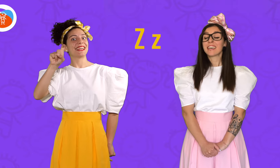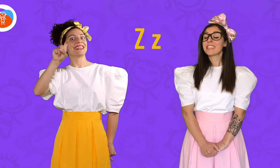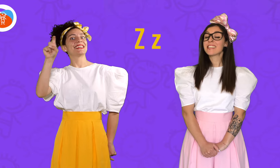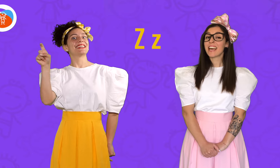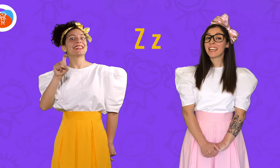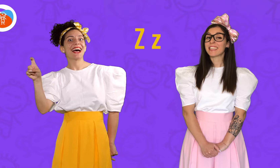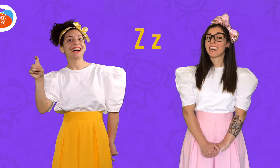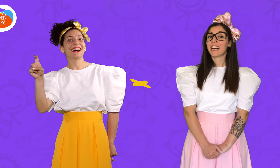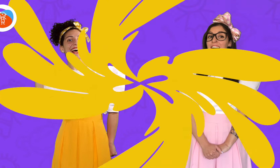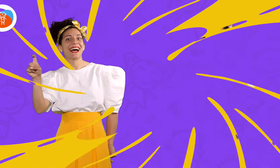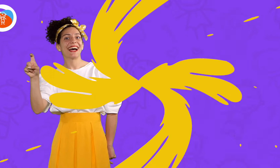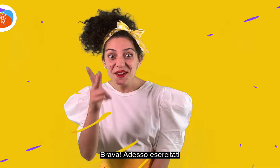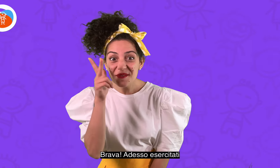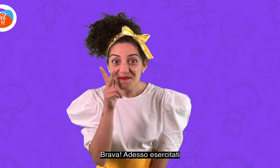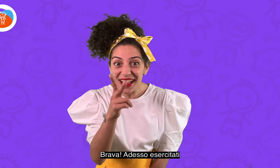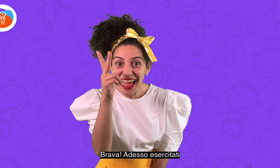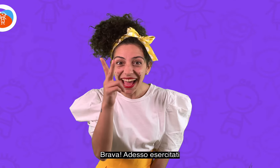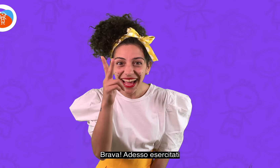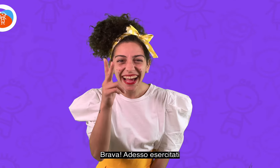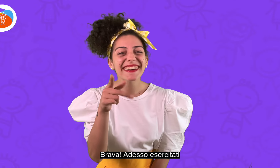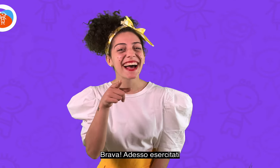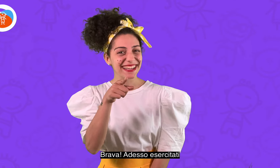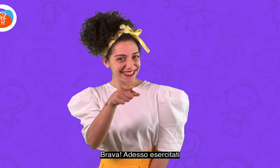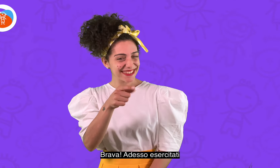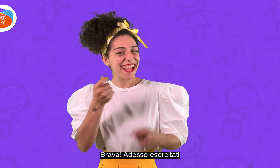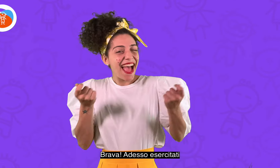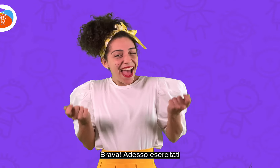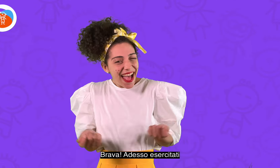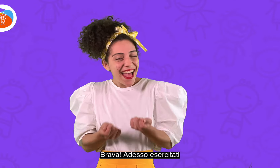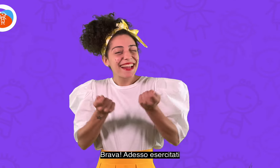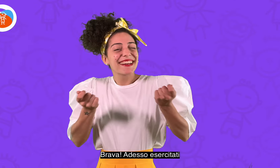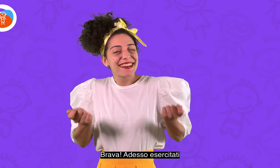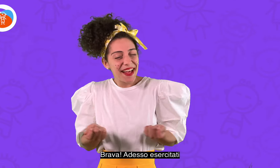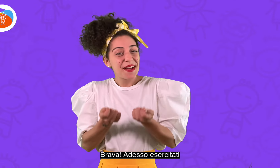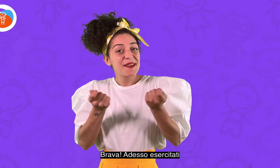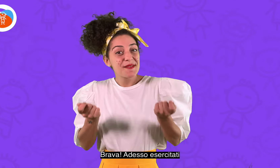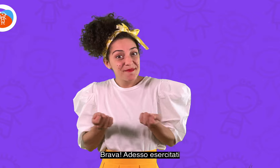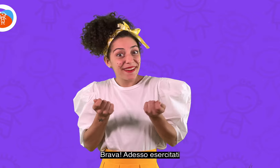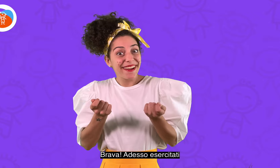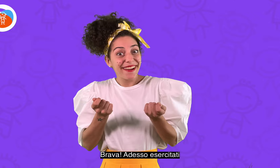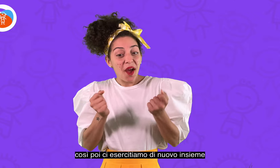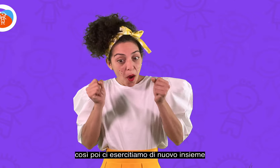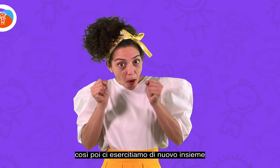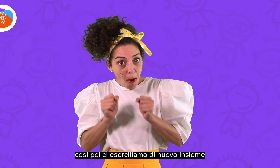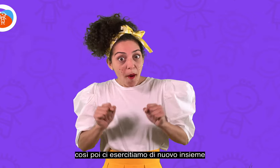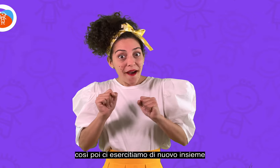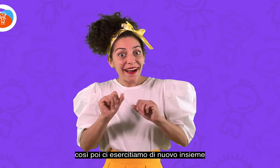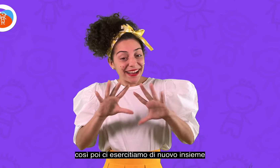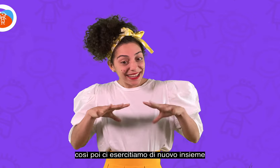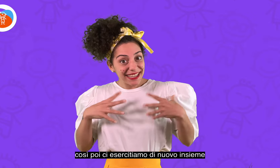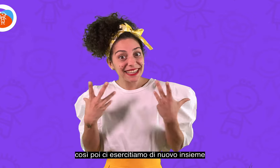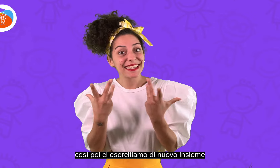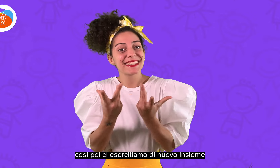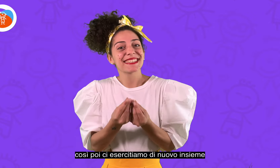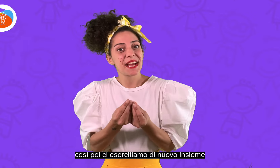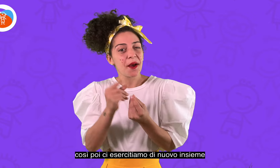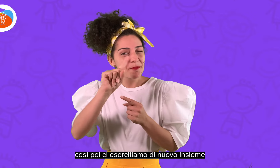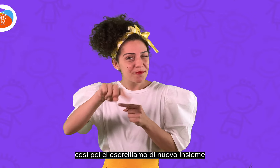Z. Brava! Adesso esercitati. Così poi ci